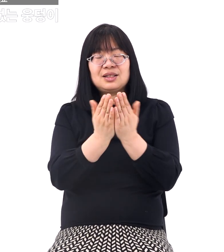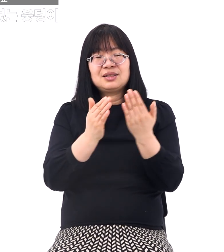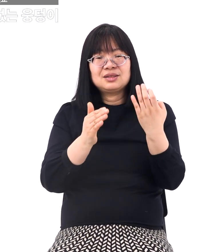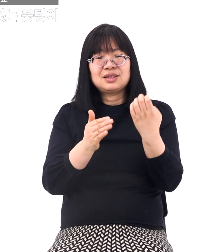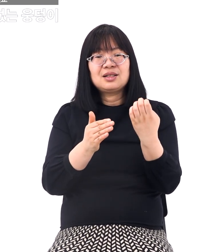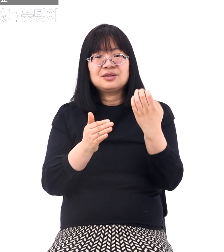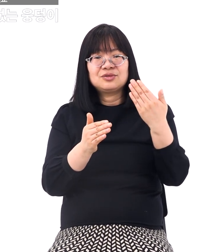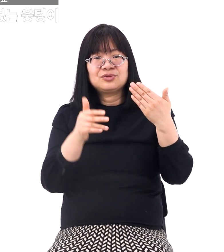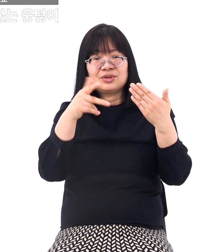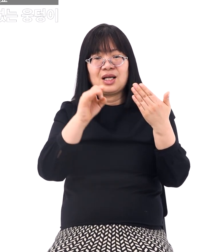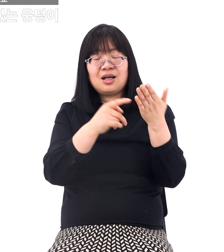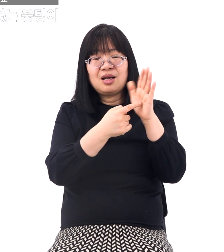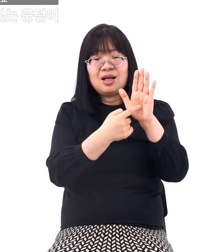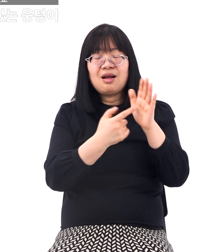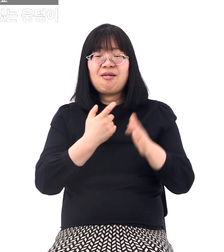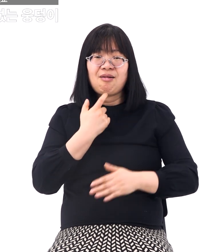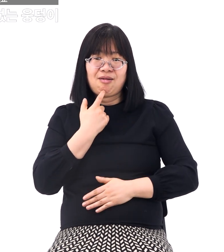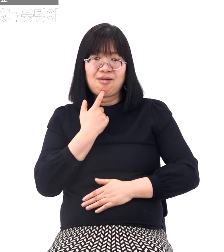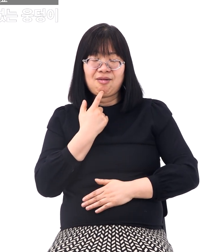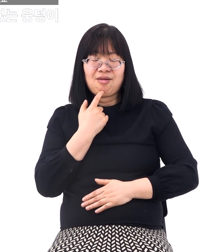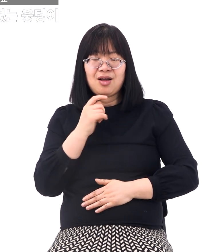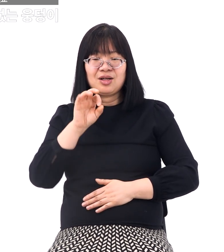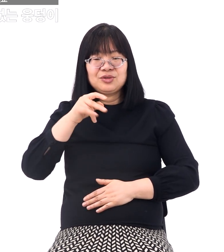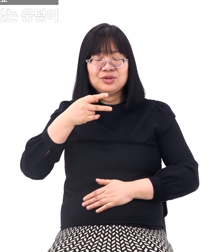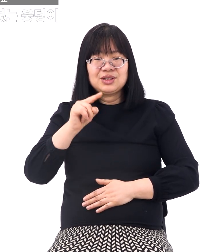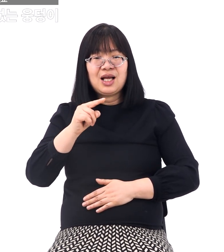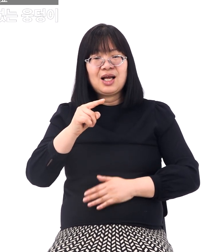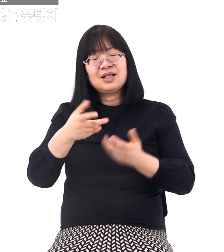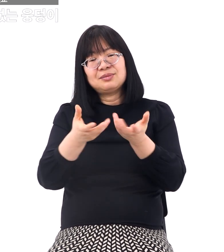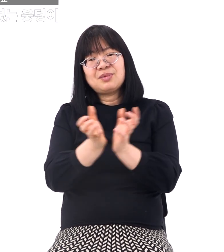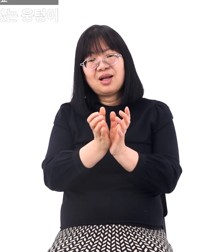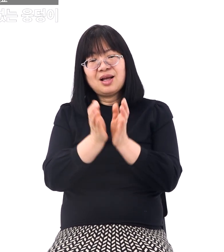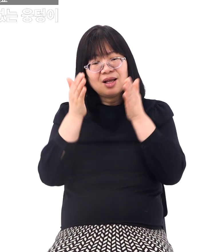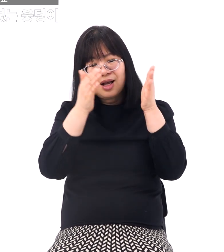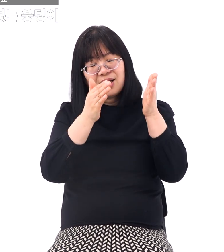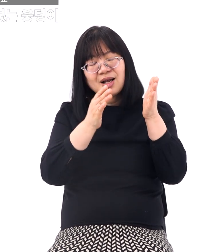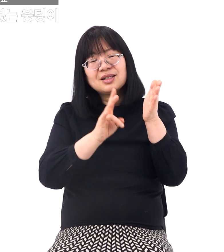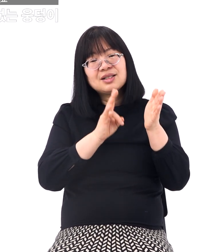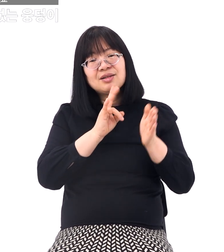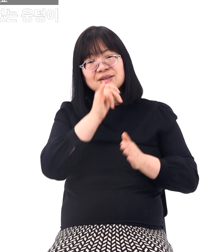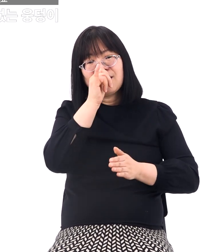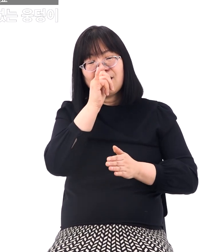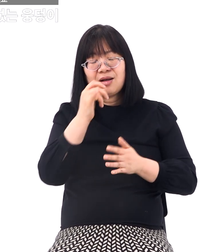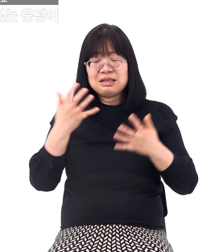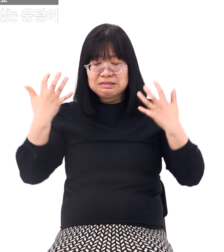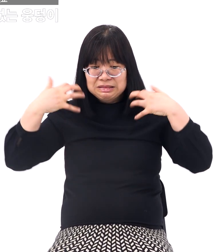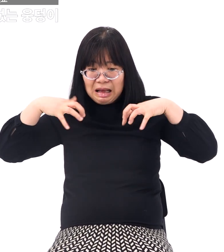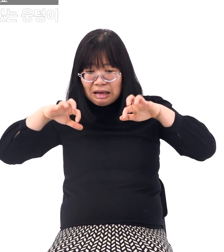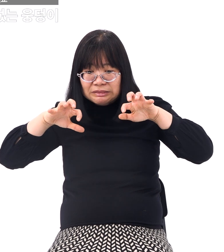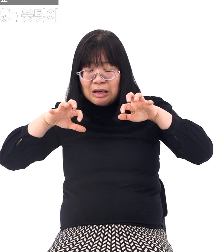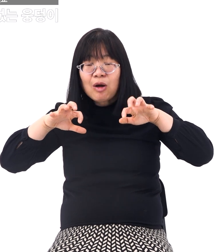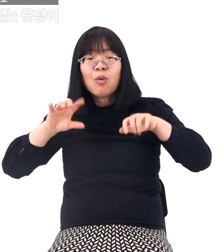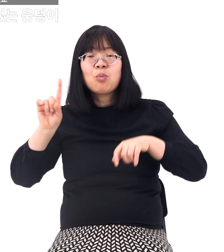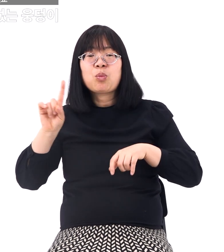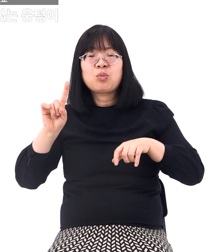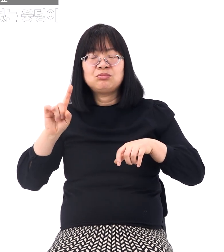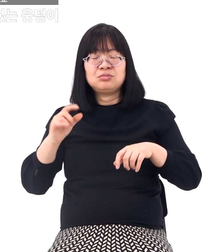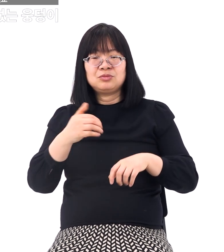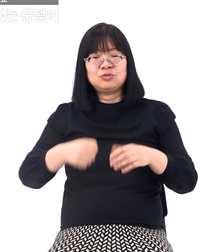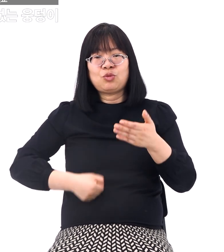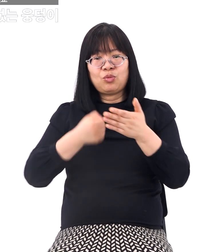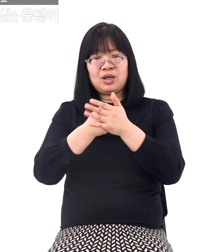나오는 야곱의 유다 지파를 향한 예언이었죠. 사자는 어떤 짐승이에요?